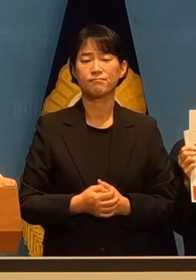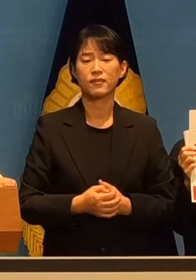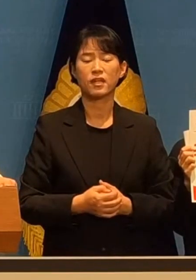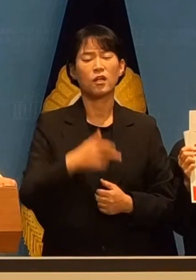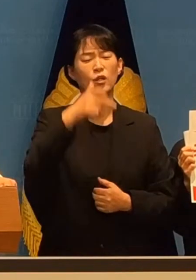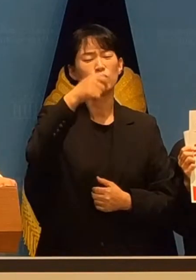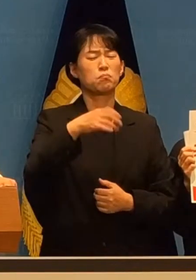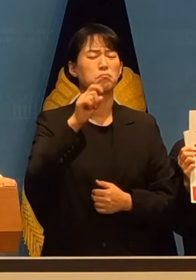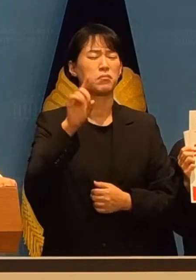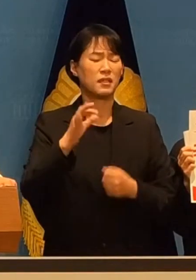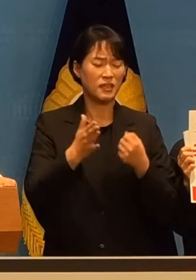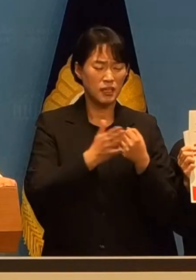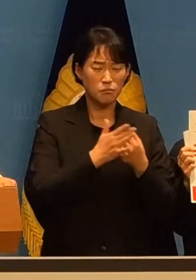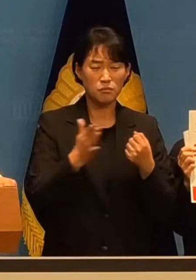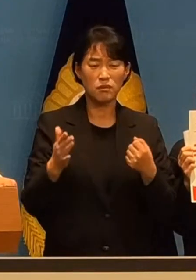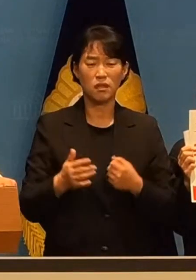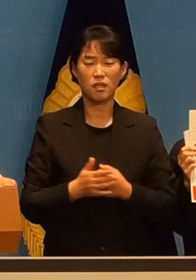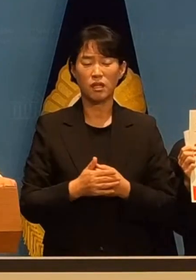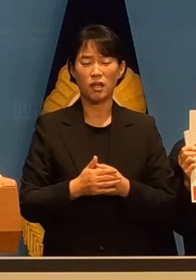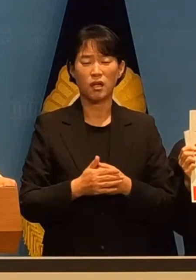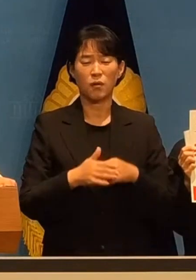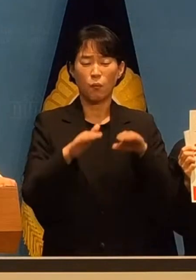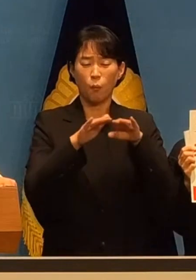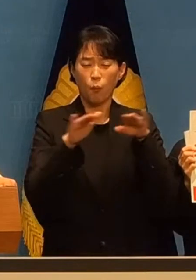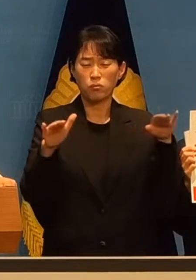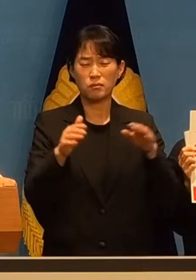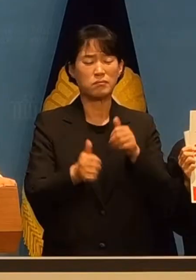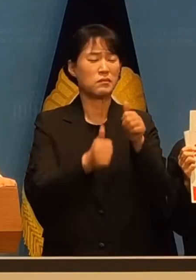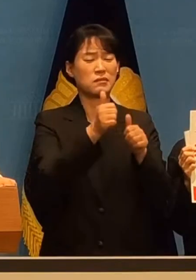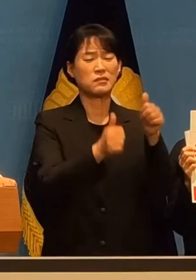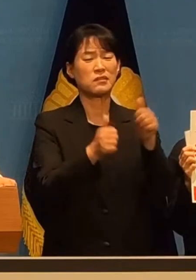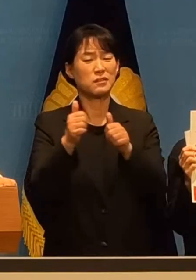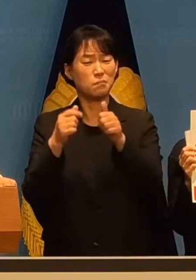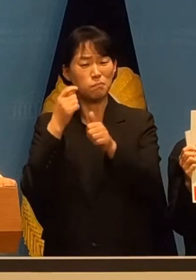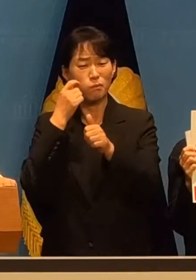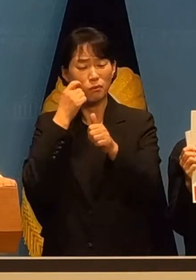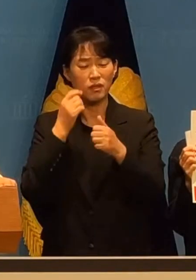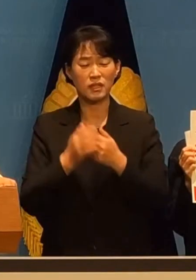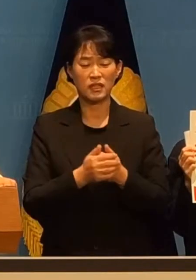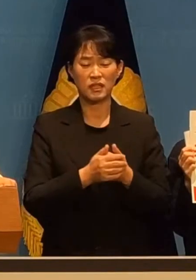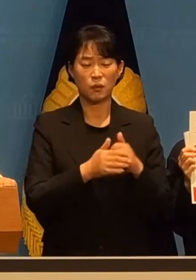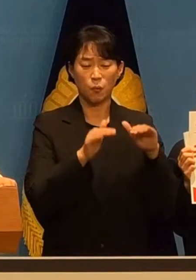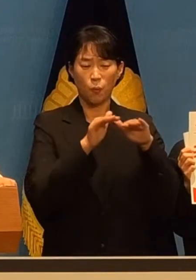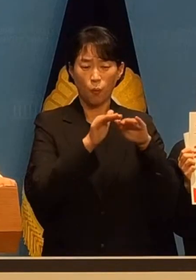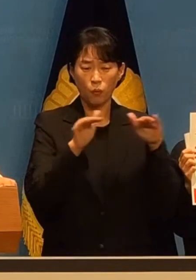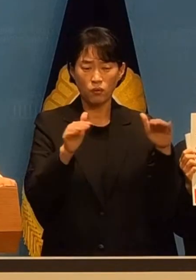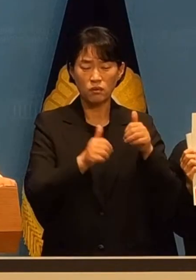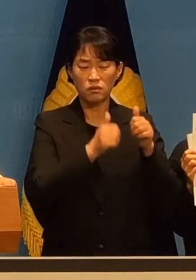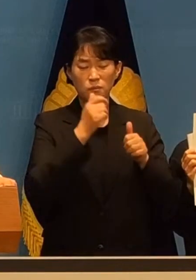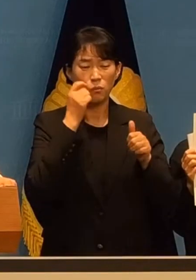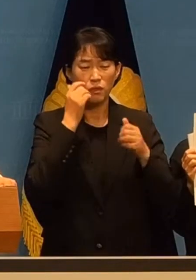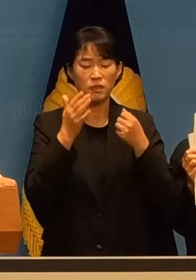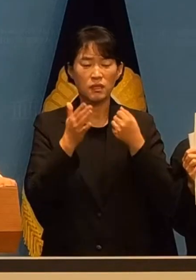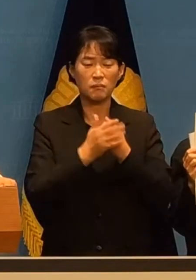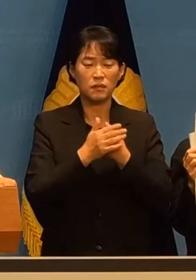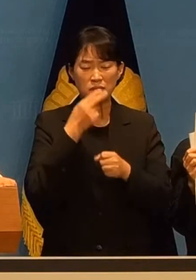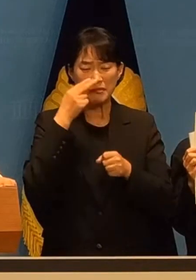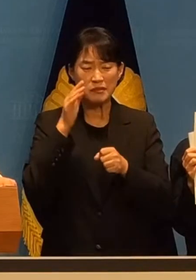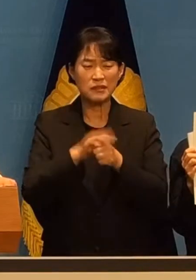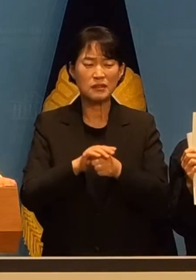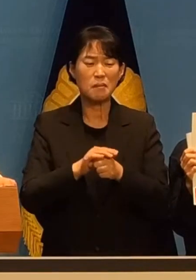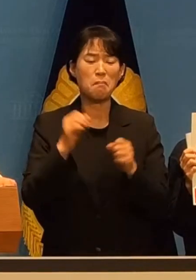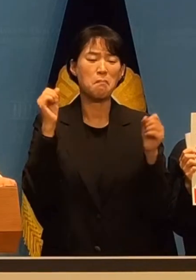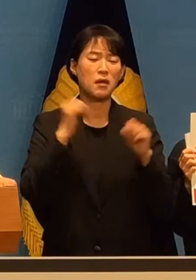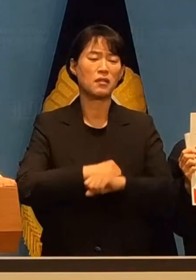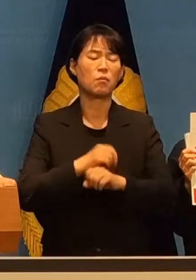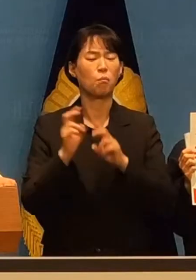쿠팡 때문에 제대로 된 공정 경쟁이 안 되고 공정 경쟁을 하지 않아서 억울하게 시장에서 밀려났다고 하는 기업들도